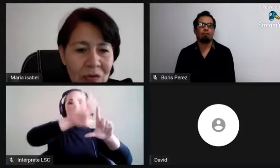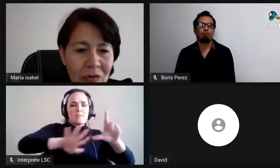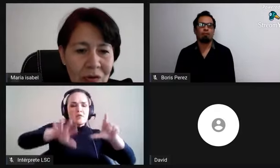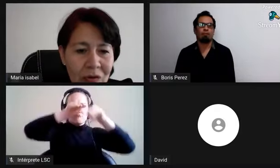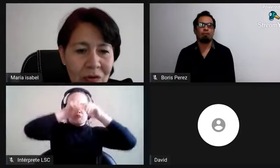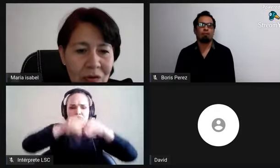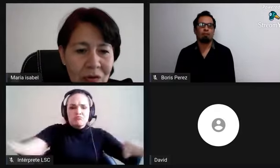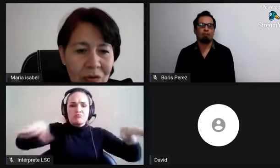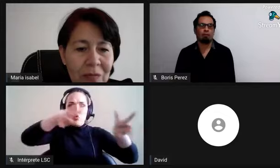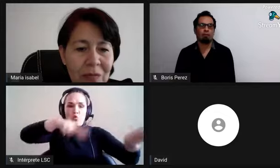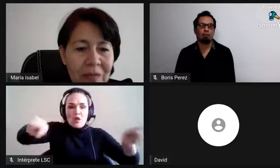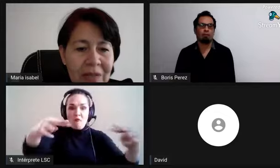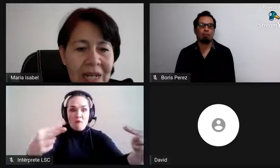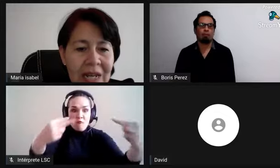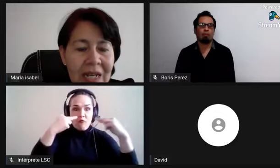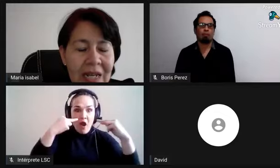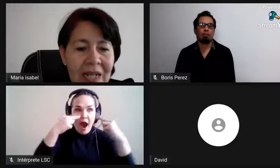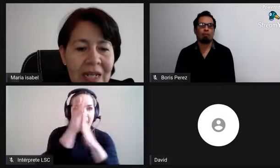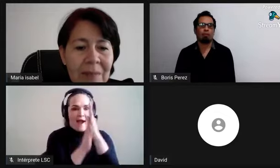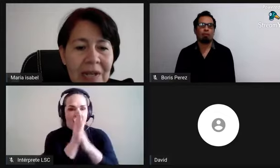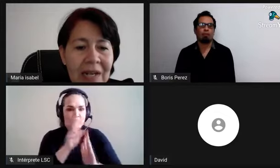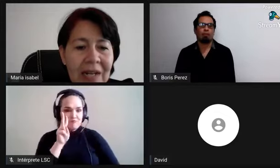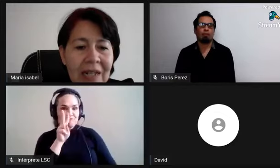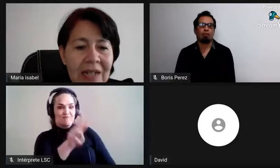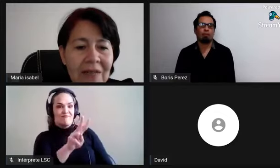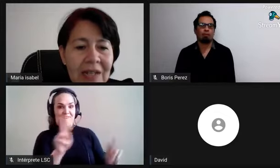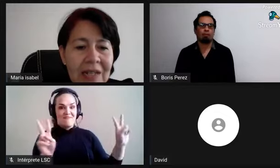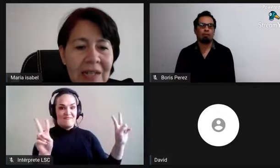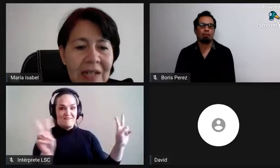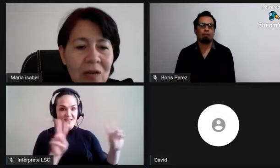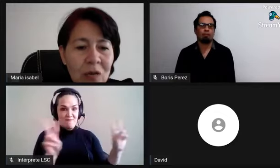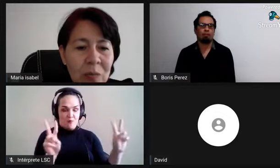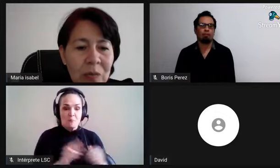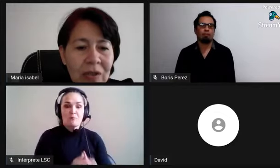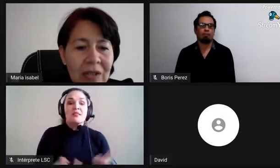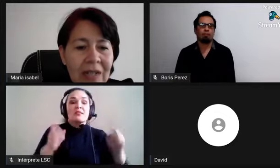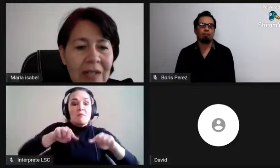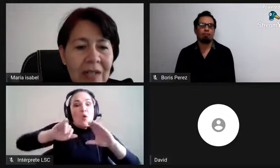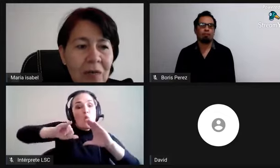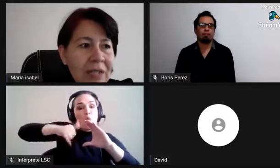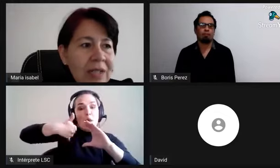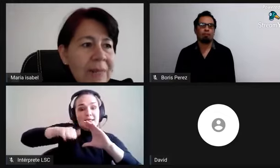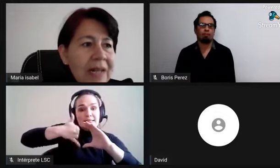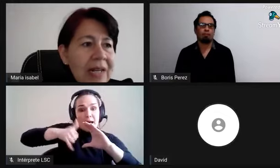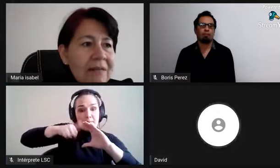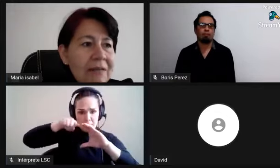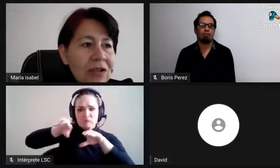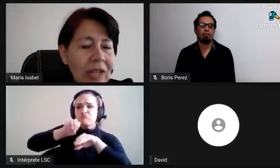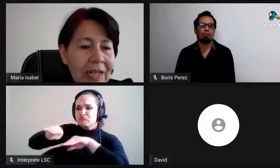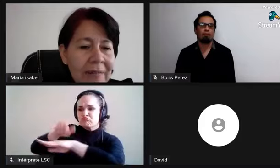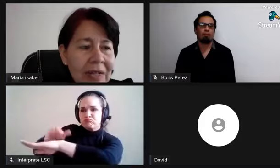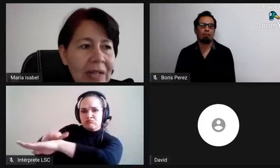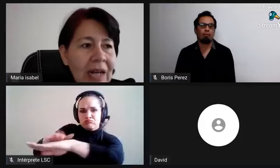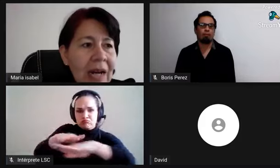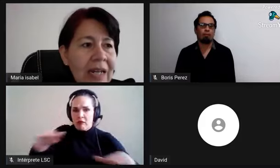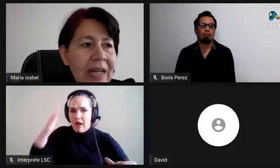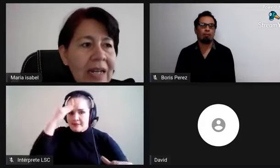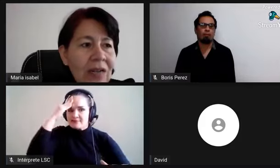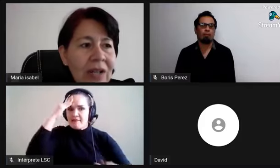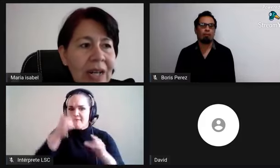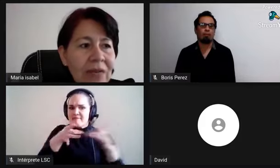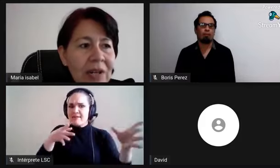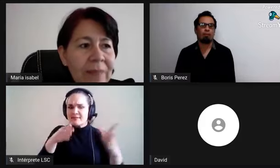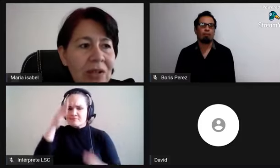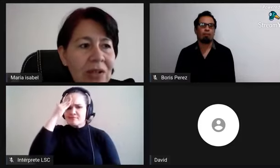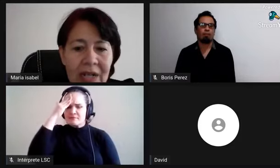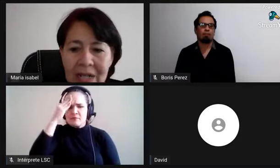para Sordos en Facebook y también a través del grupo de WhatsApp de la biblioteca. Aquí